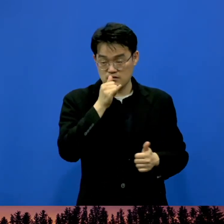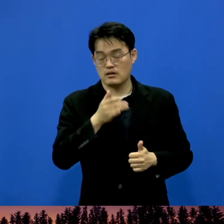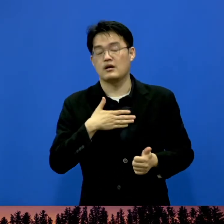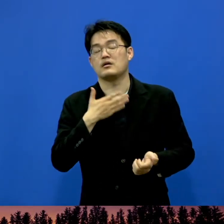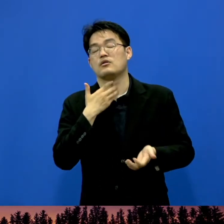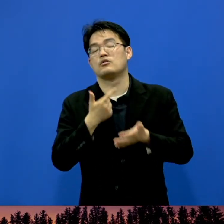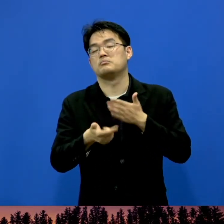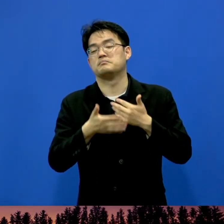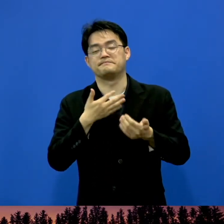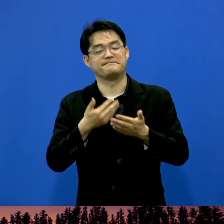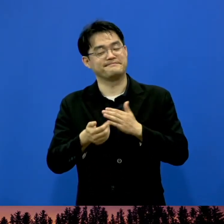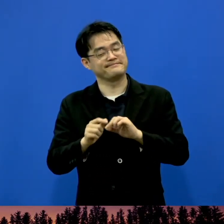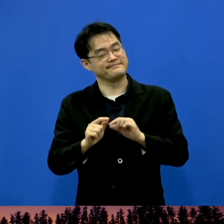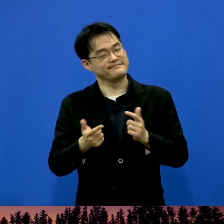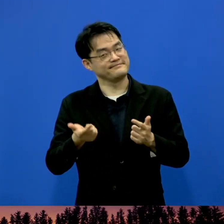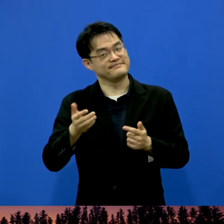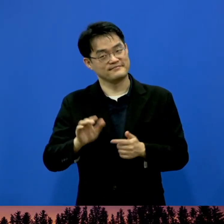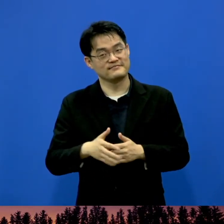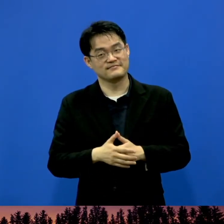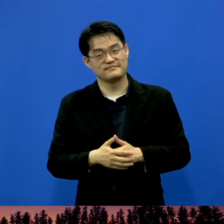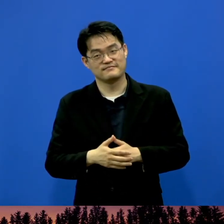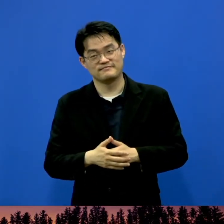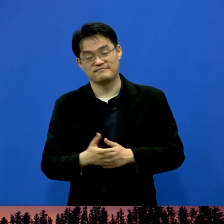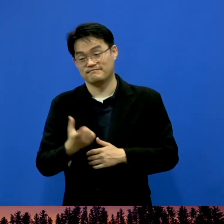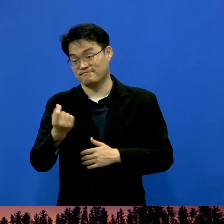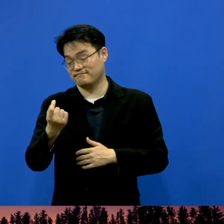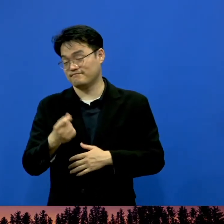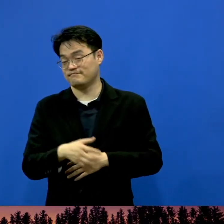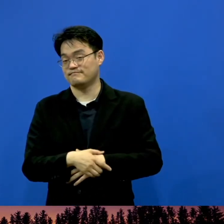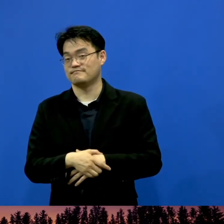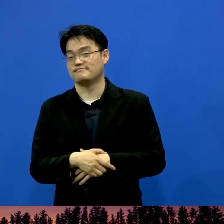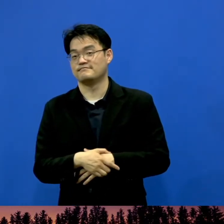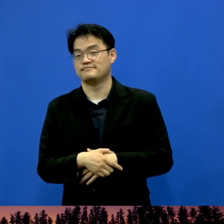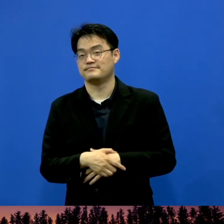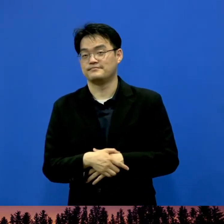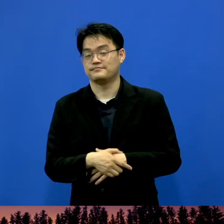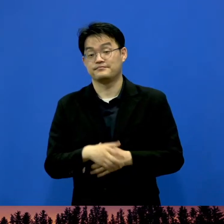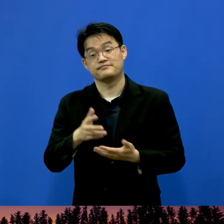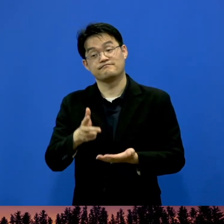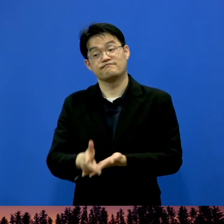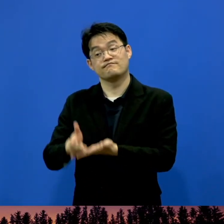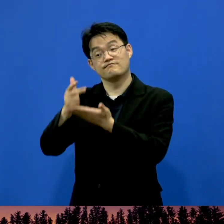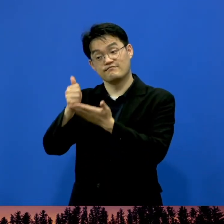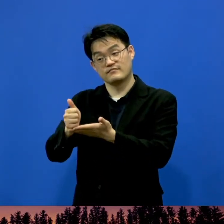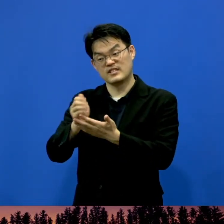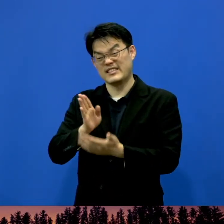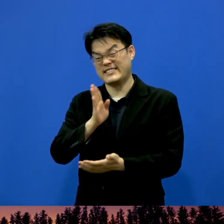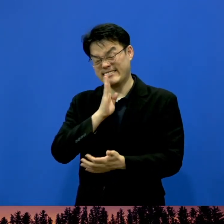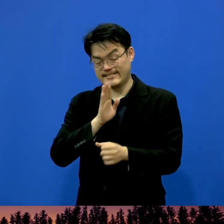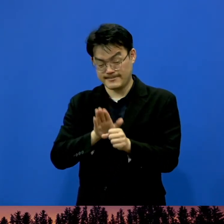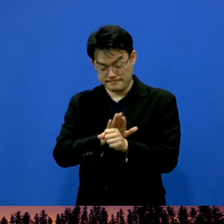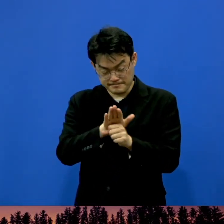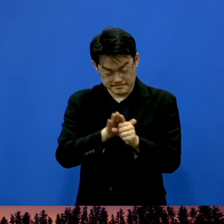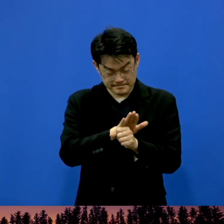건 아니지만 그럴 수가 없어요. 주님은 진짜 사랑하는 사람을